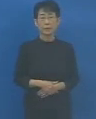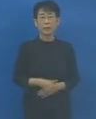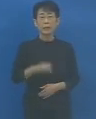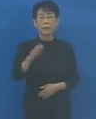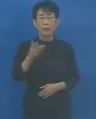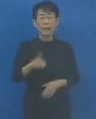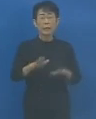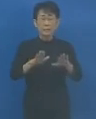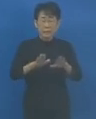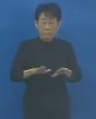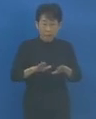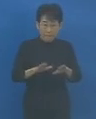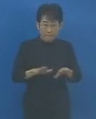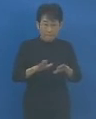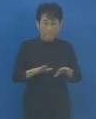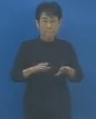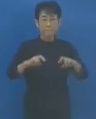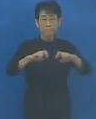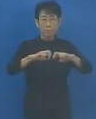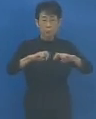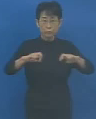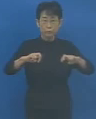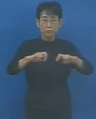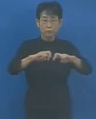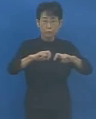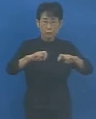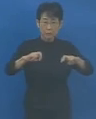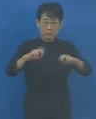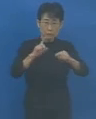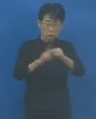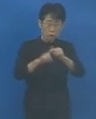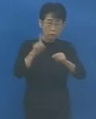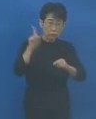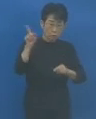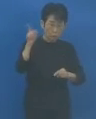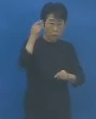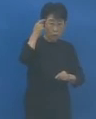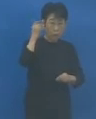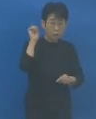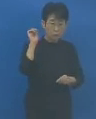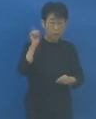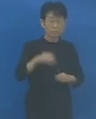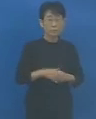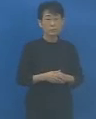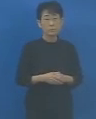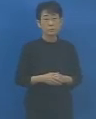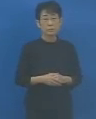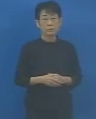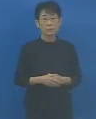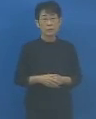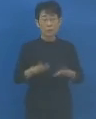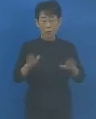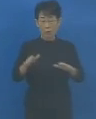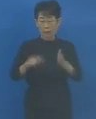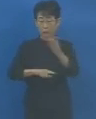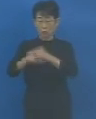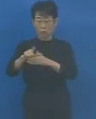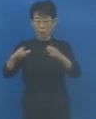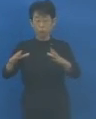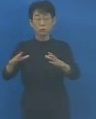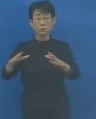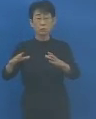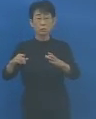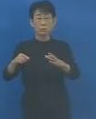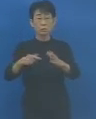っと今分析していくと思うんですけども、あの今回 の, あの頭部のケースなどを見る